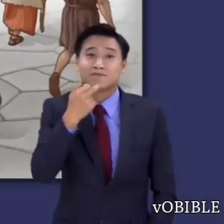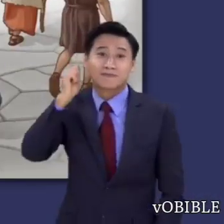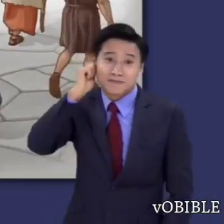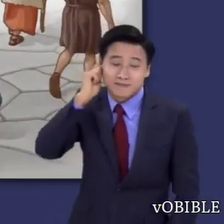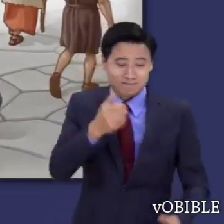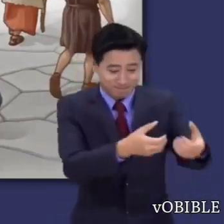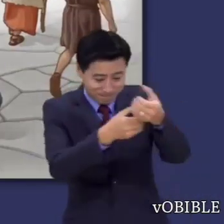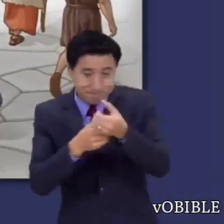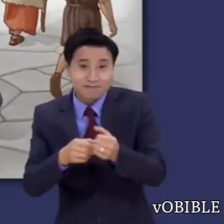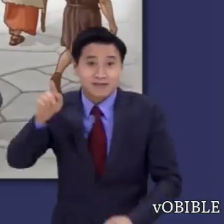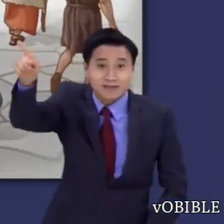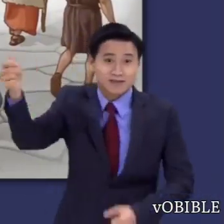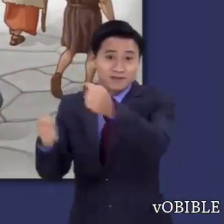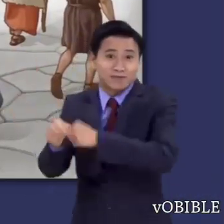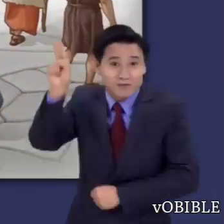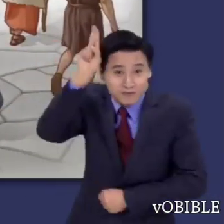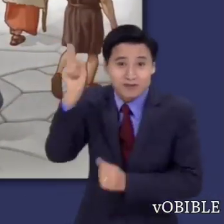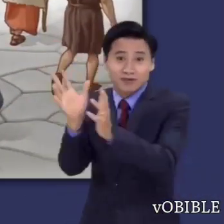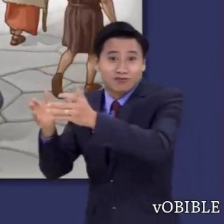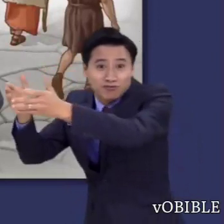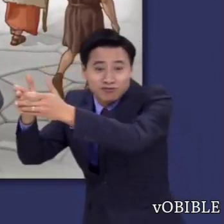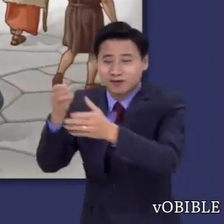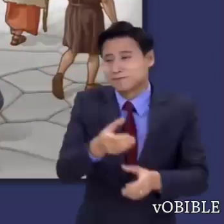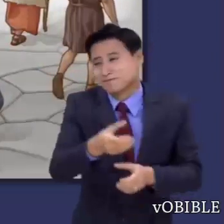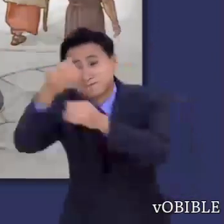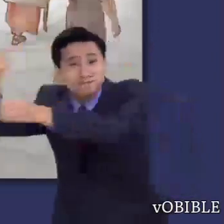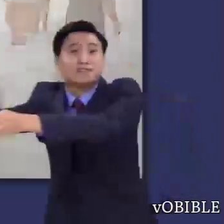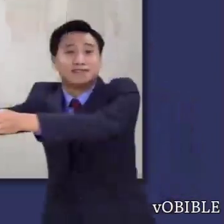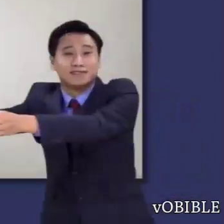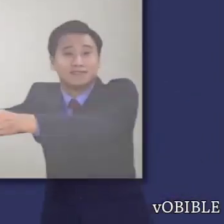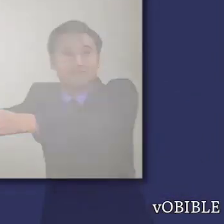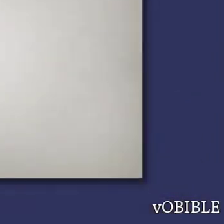菲比或与菲比同行的人送去罗马。